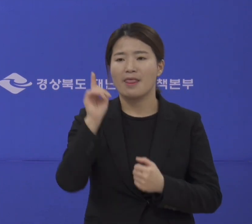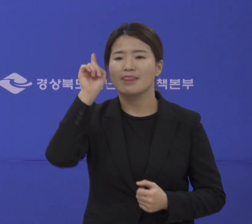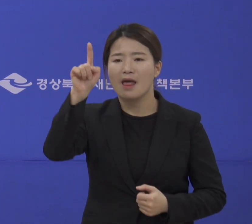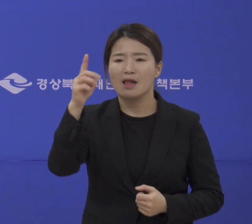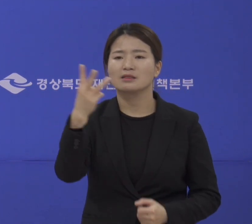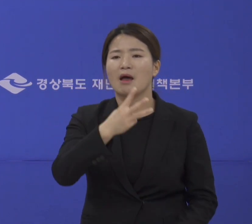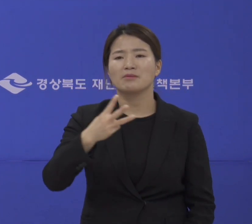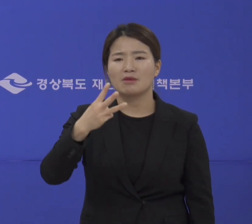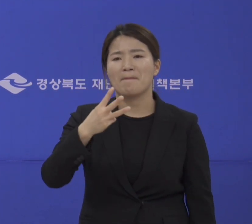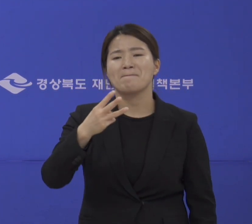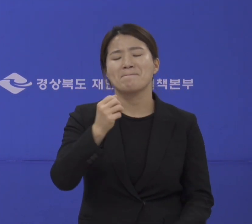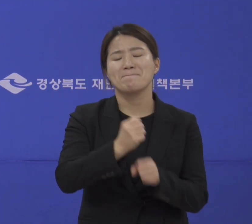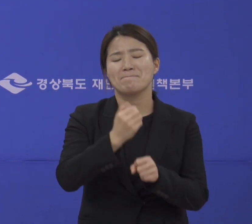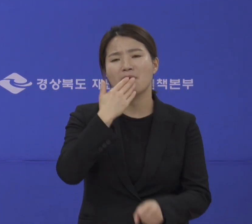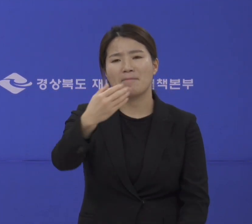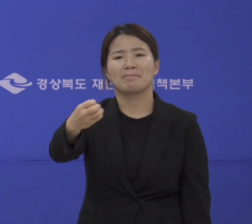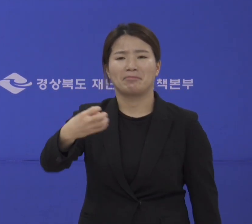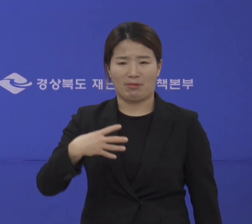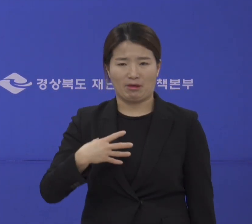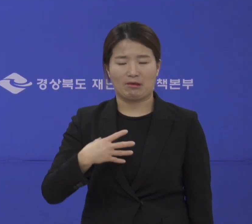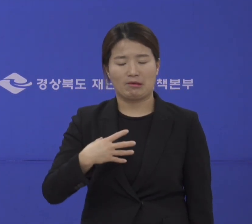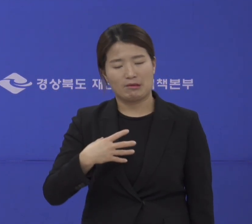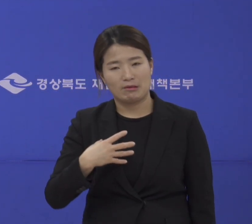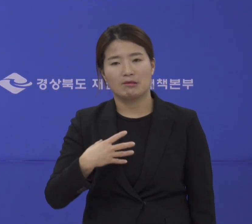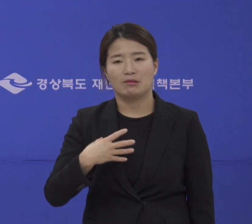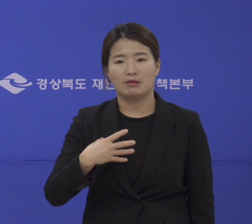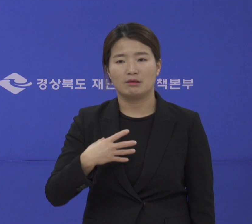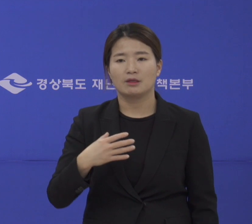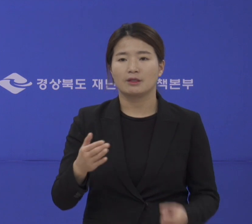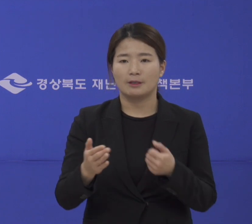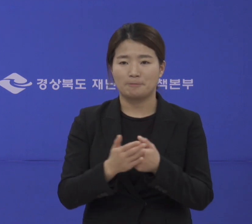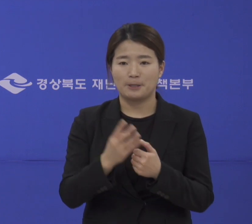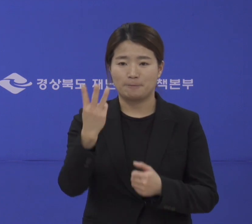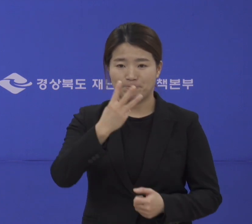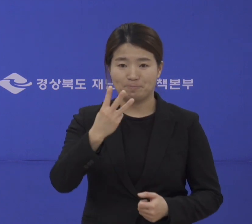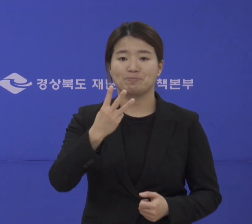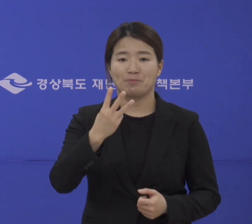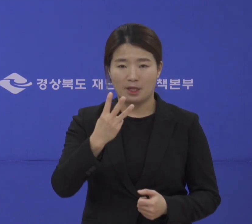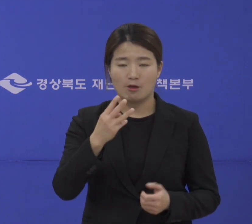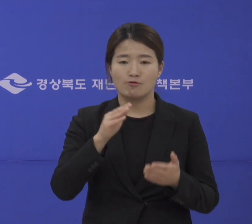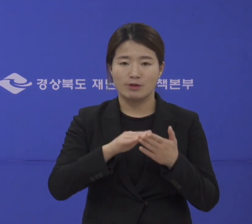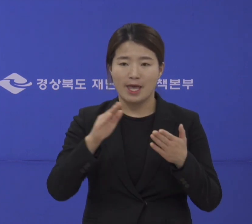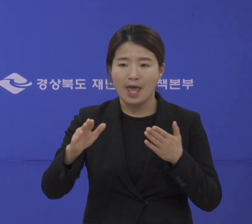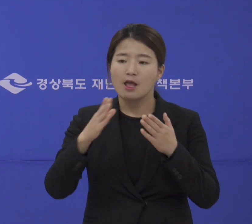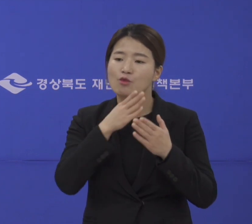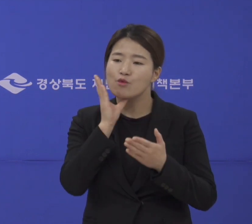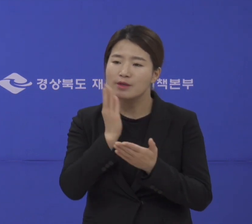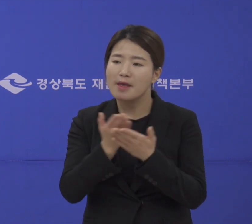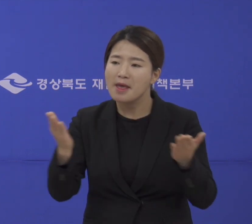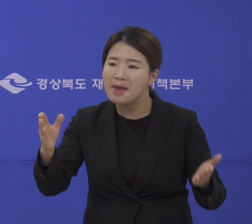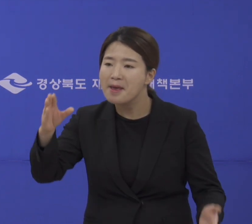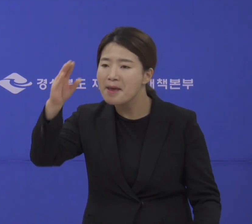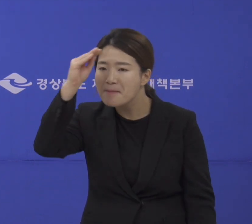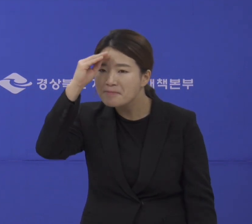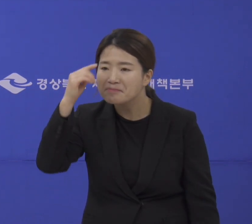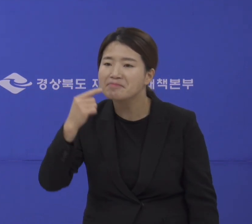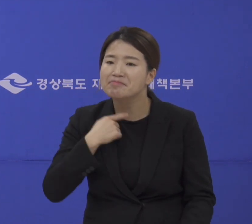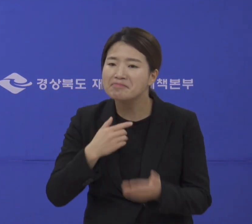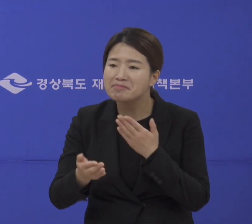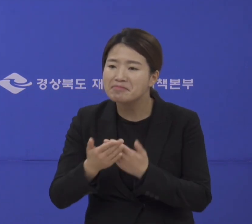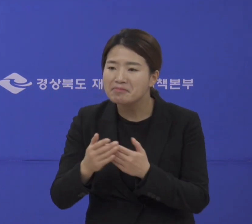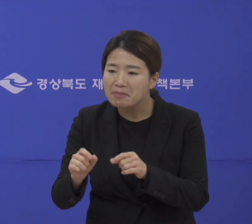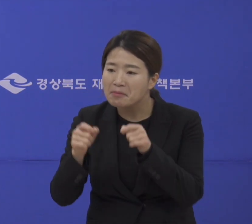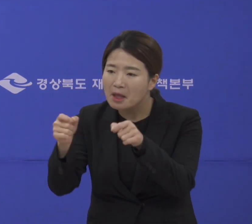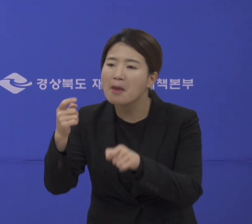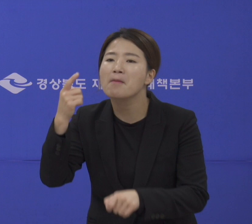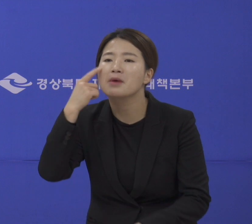수 있답니다. 3천 개 만들어서 우리 어르신들 시범을 한번 보이도록 그렇게 하겠습니다.